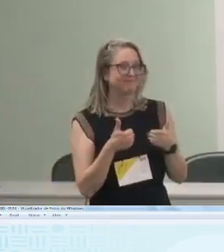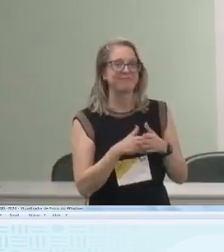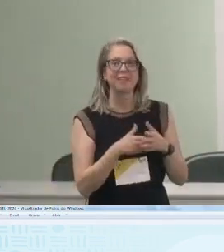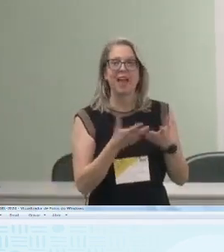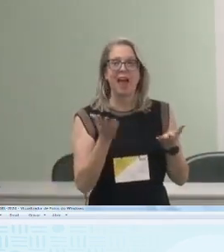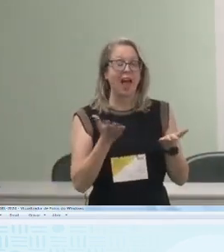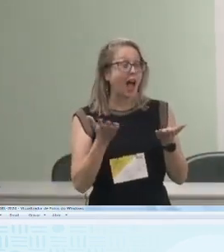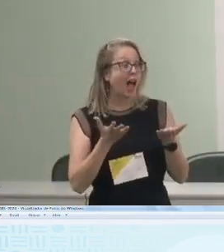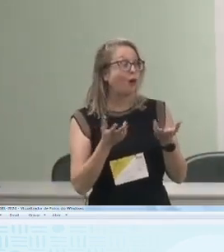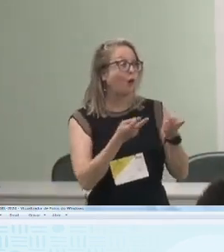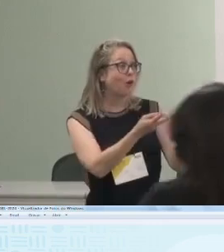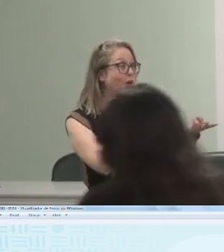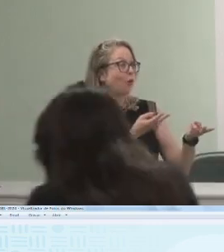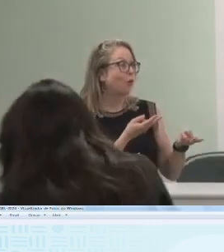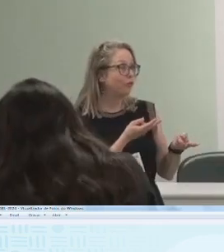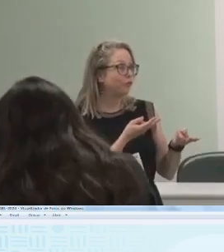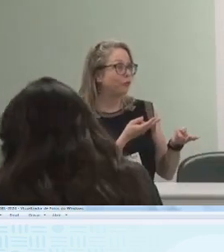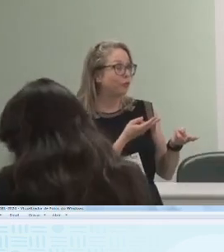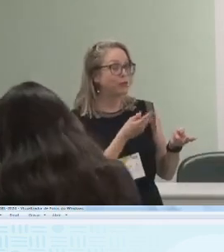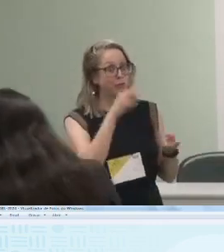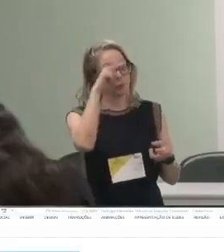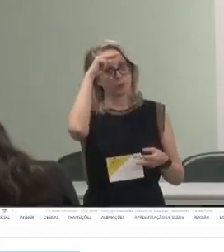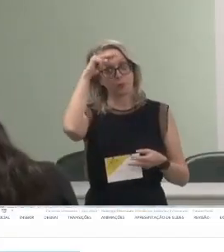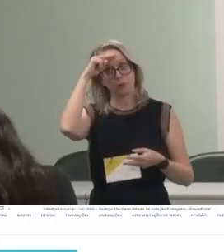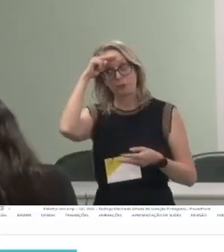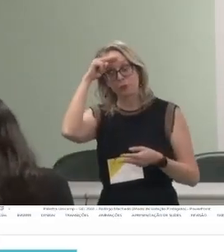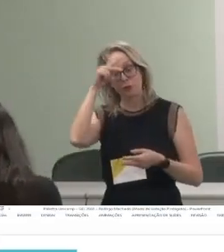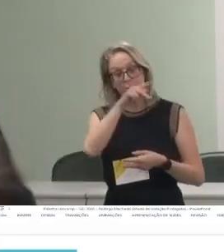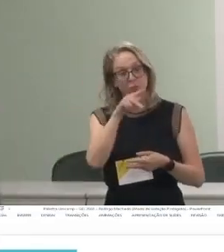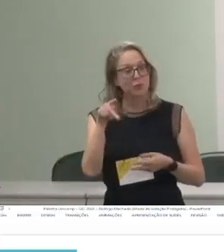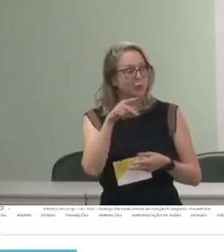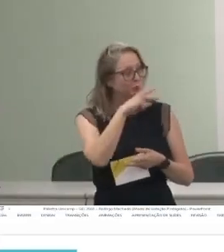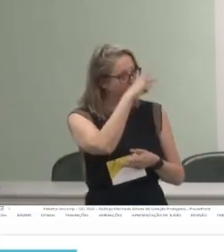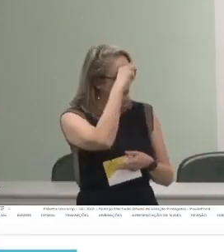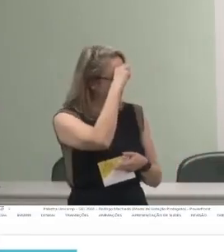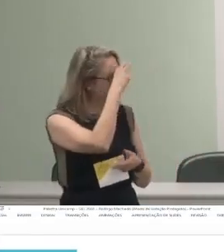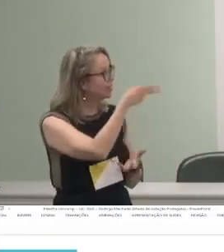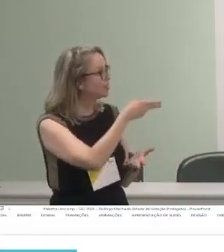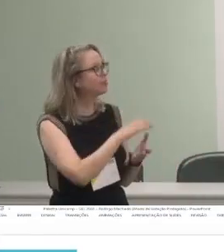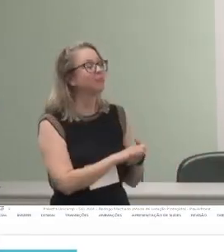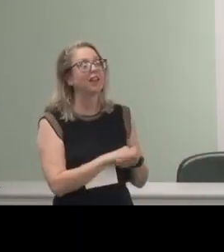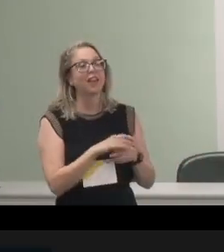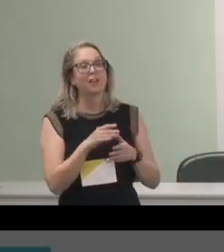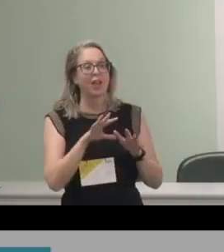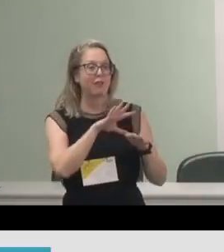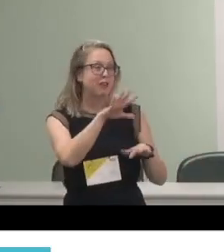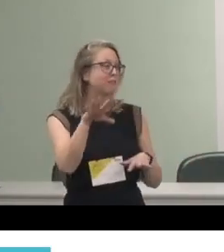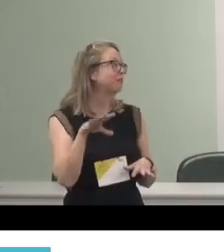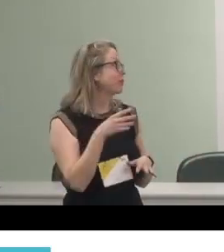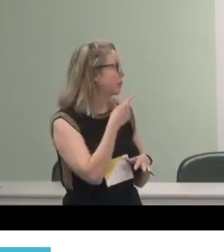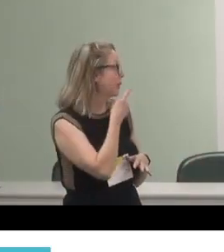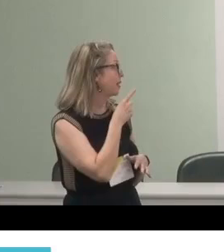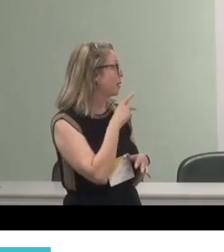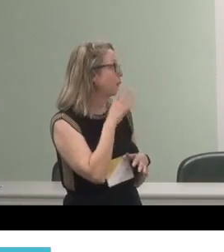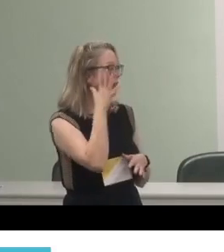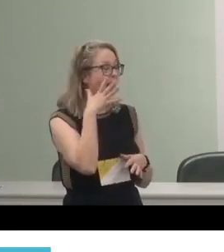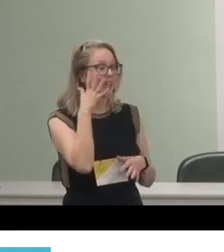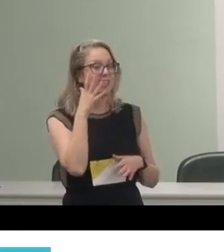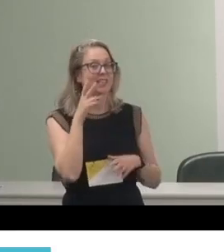ideias. Agora eu convido o professor Rodrigo. E ele